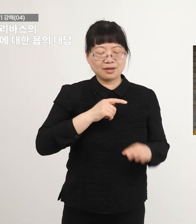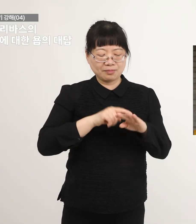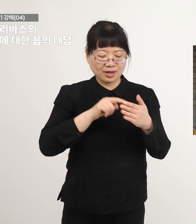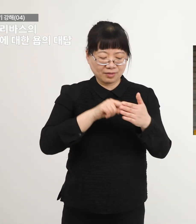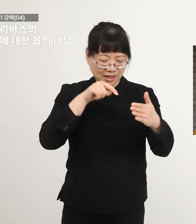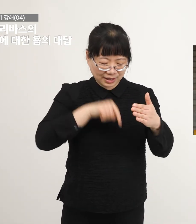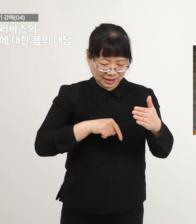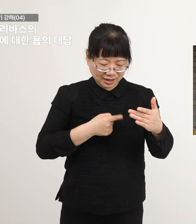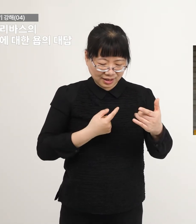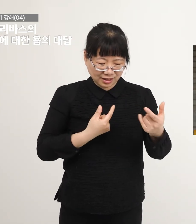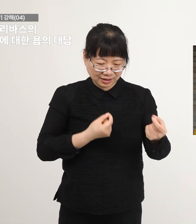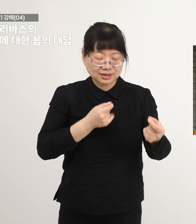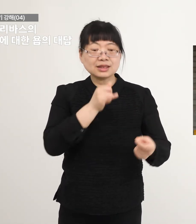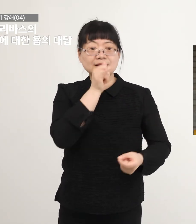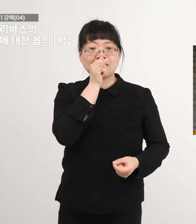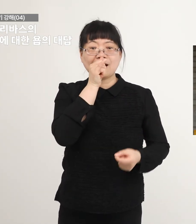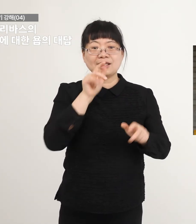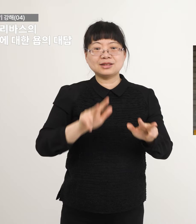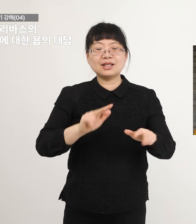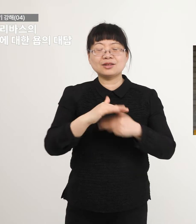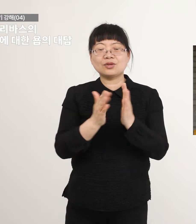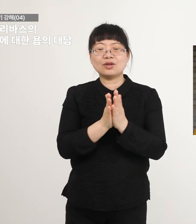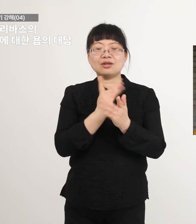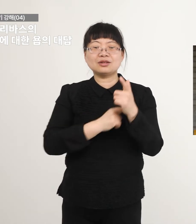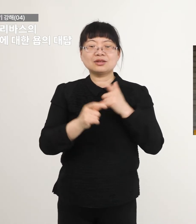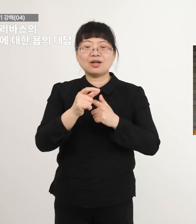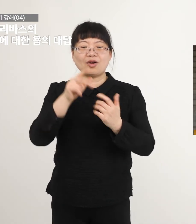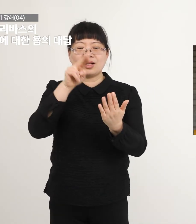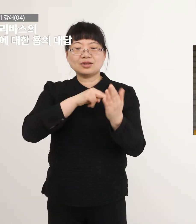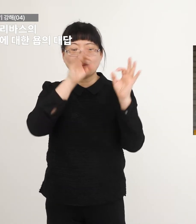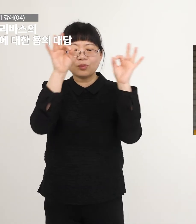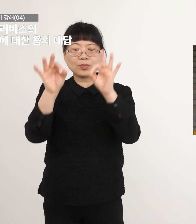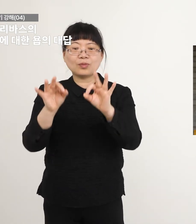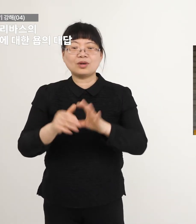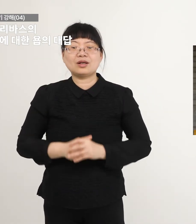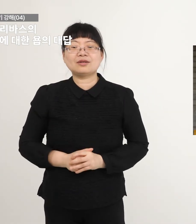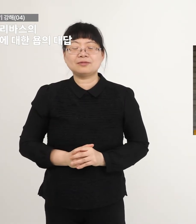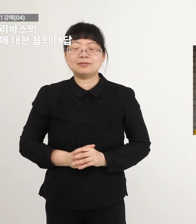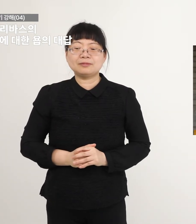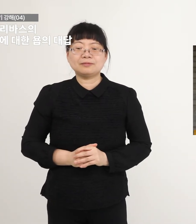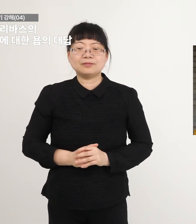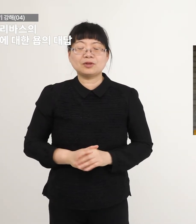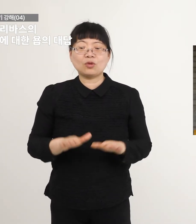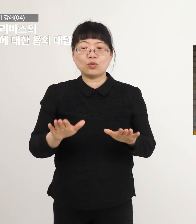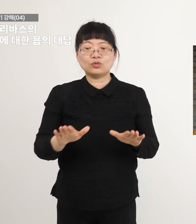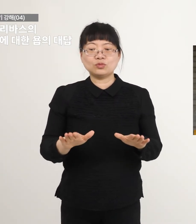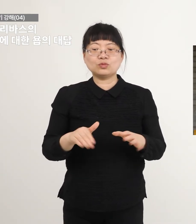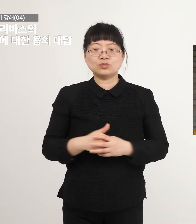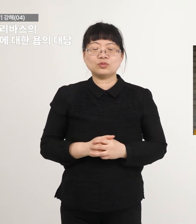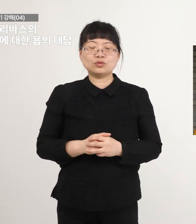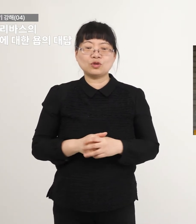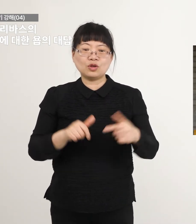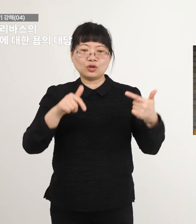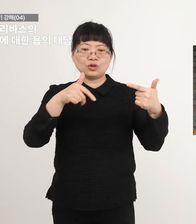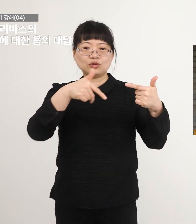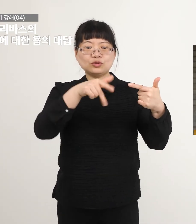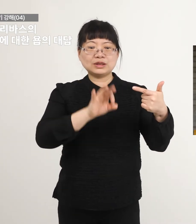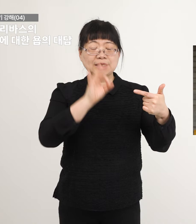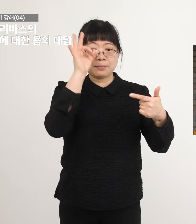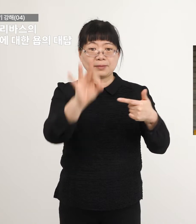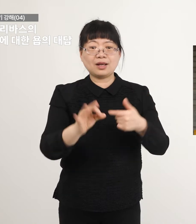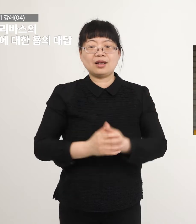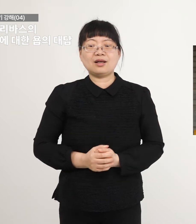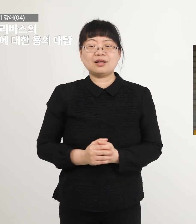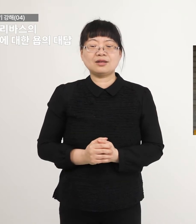있었겠구나. 성경을 이제 맞아보십시다. 이렇게 쭉 가다가 오늘 6장으로